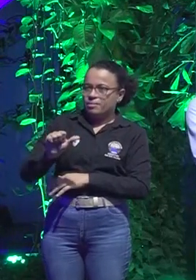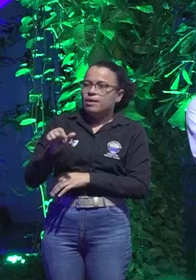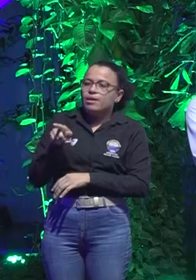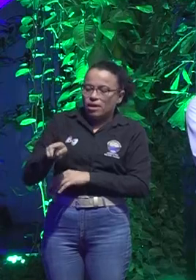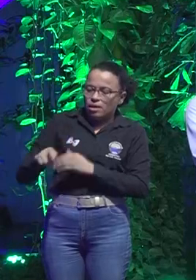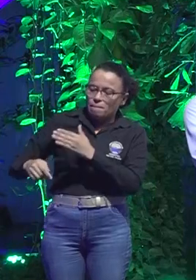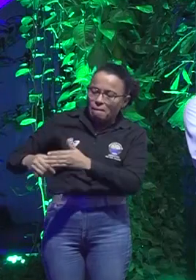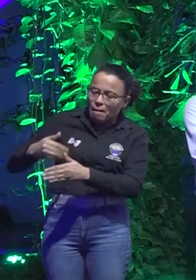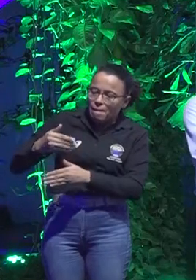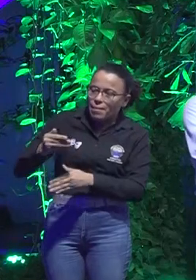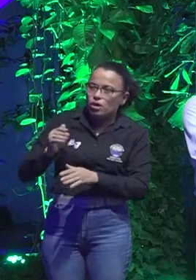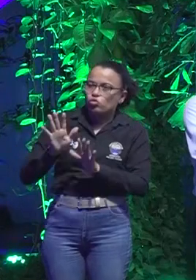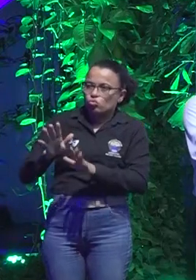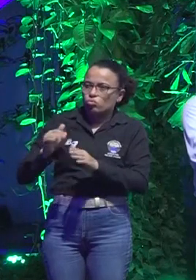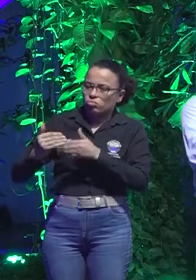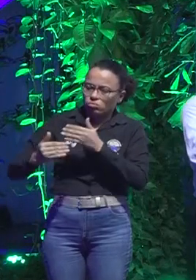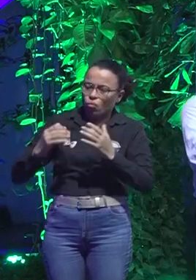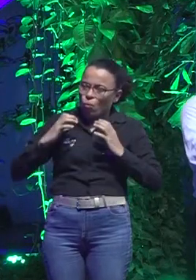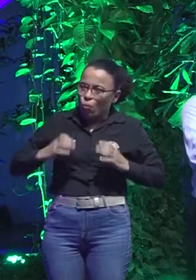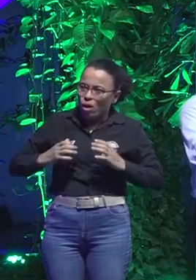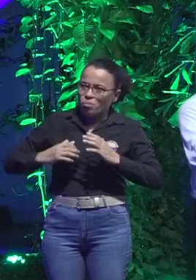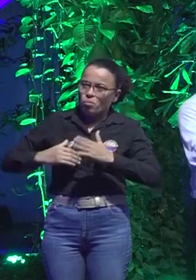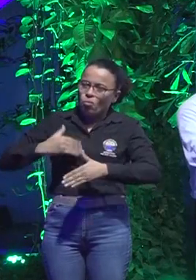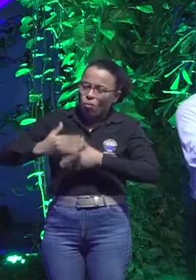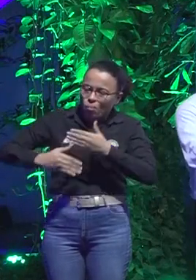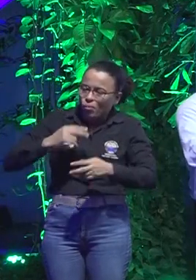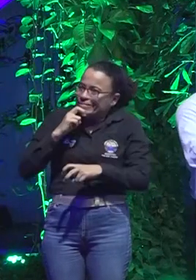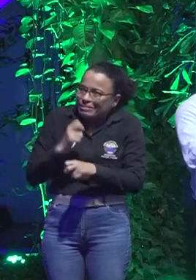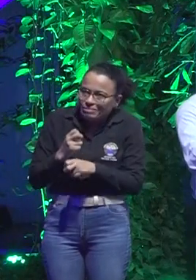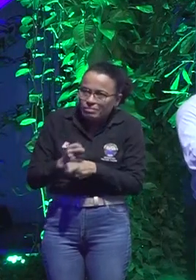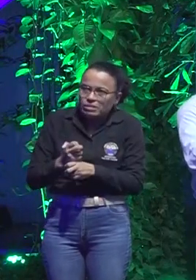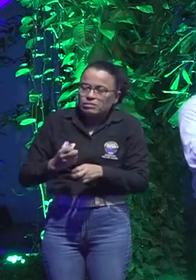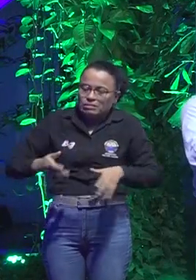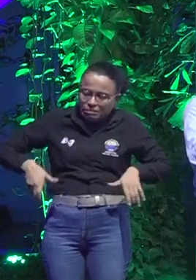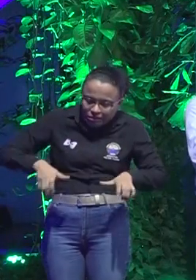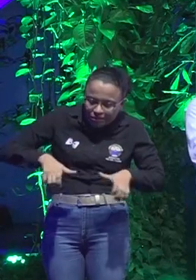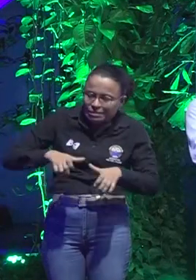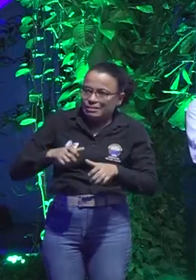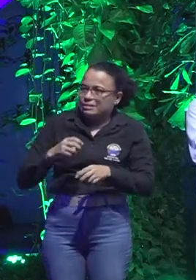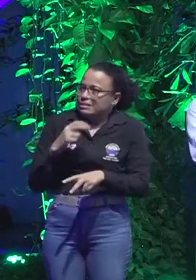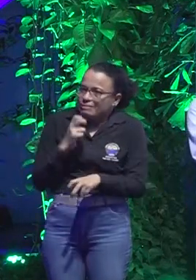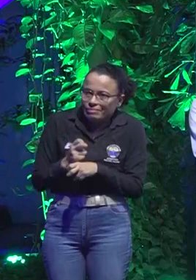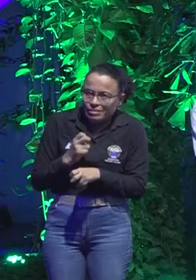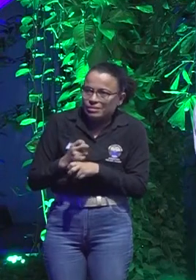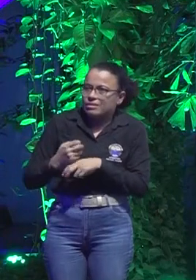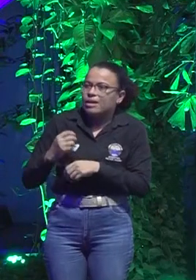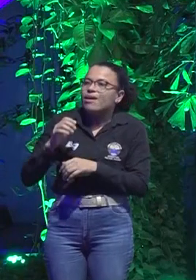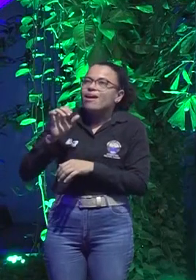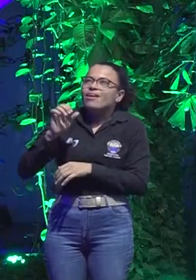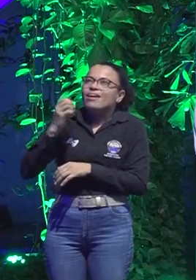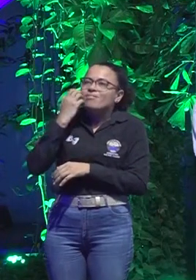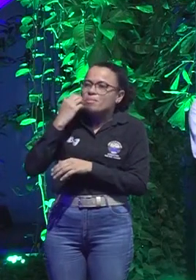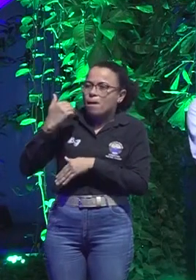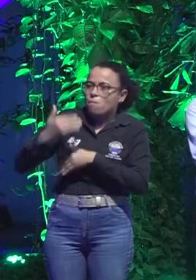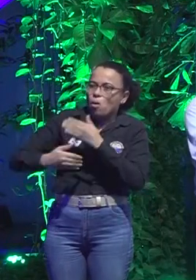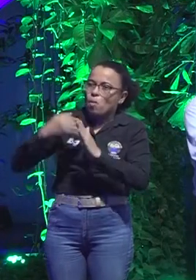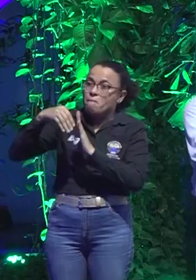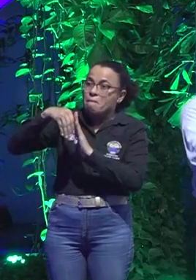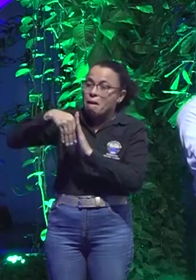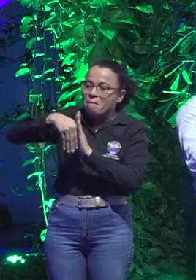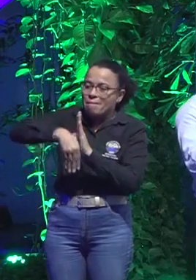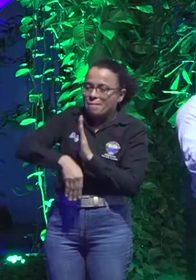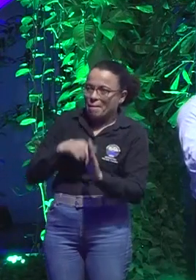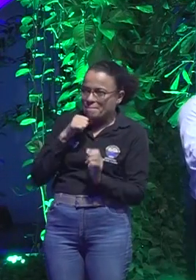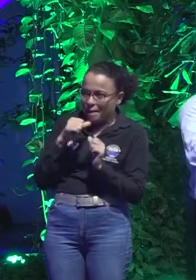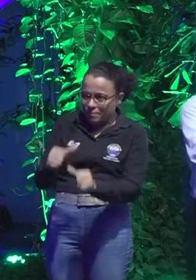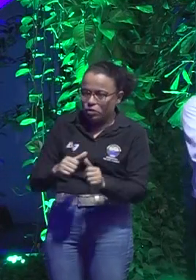son los conserjes que la bajan del taxi, la llevan, la suben a los salones. Y yo le quité su teléfono porque estaba hablando con su mamá y la mamá no creía que estaba hablando conmigo